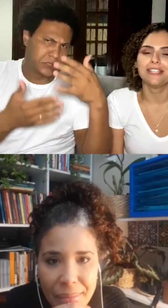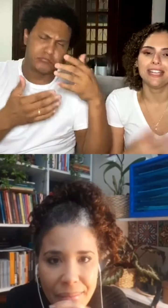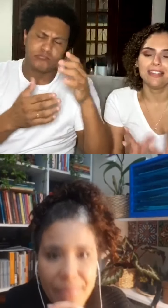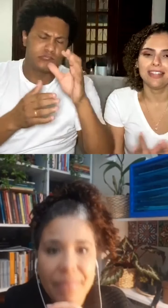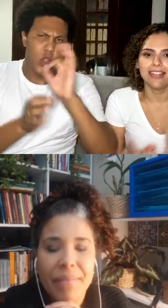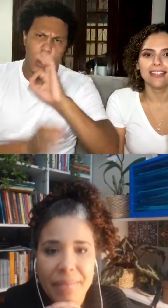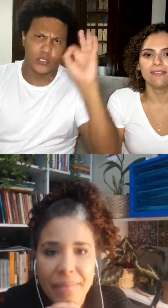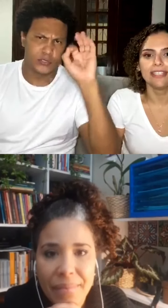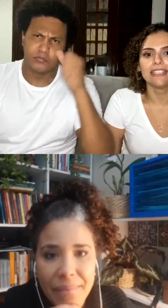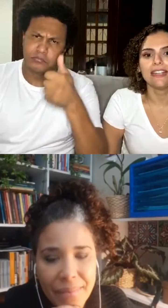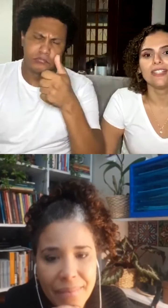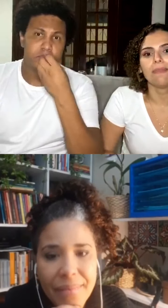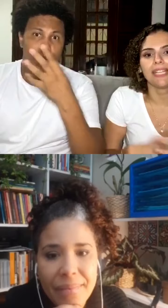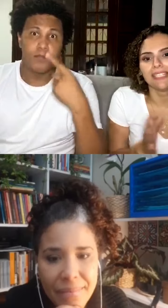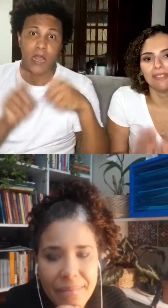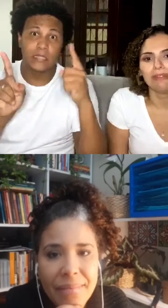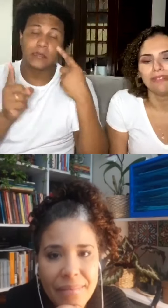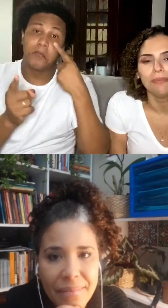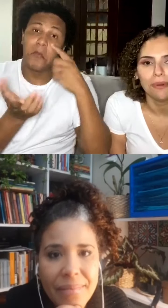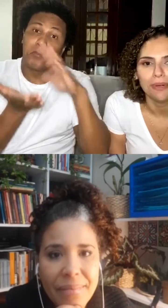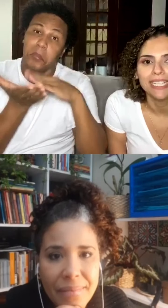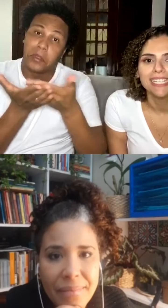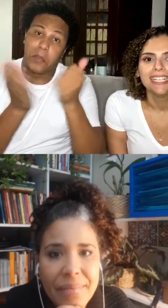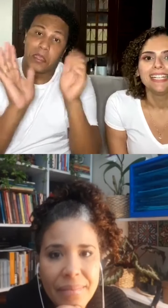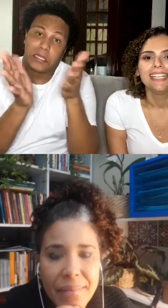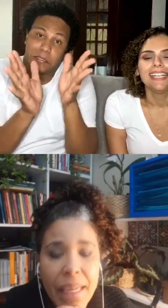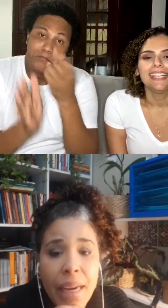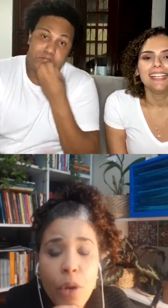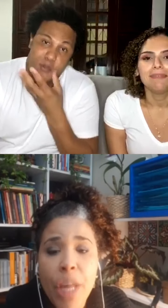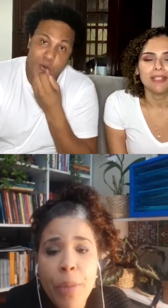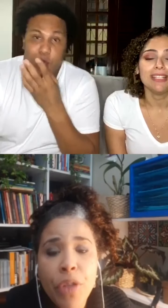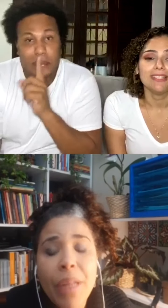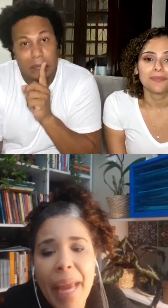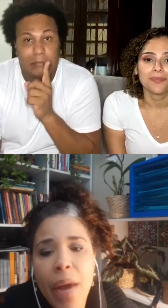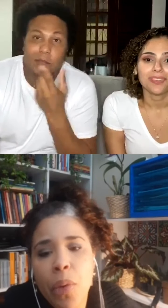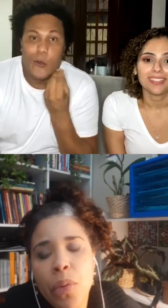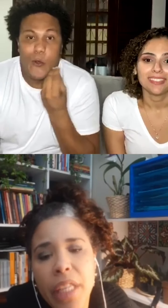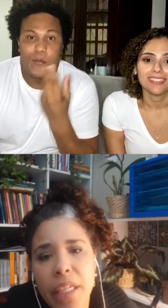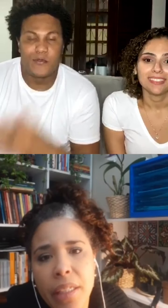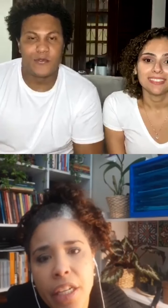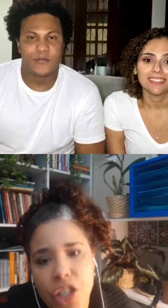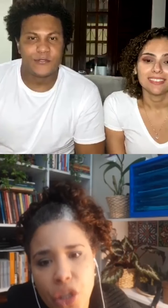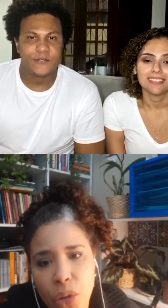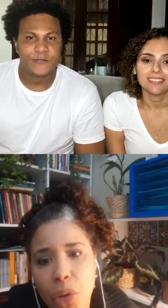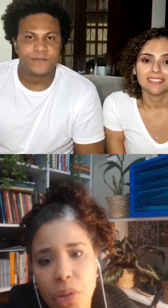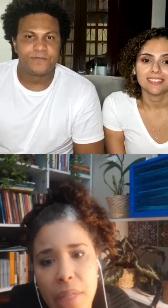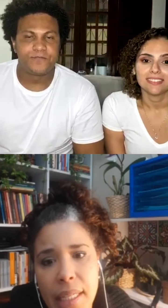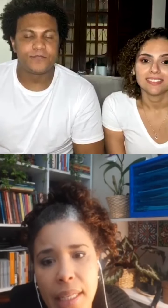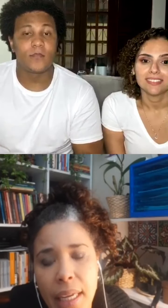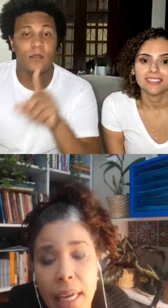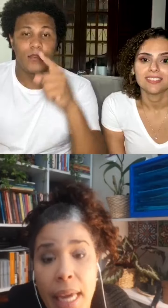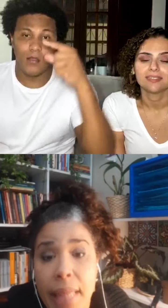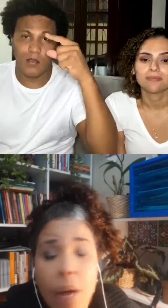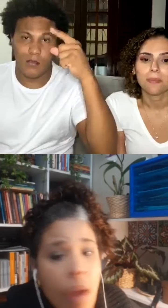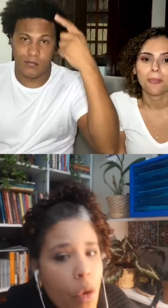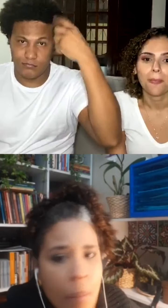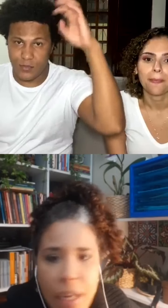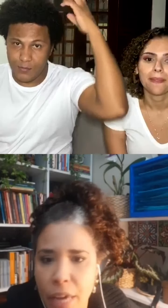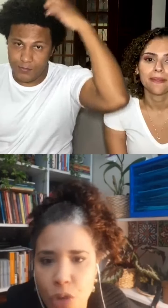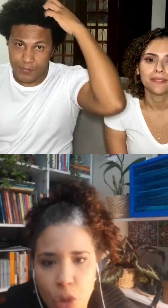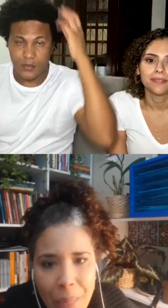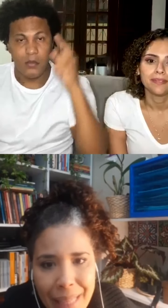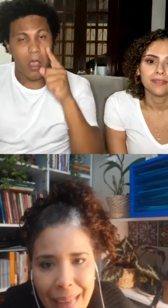tem que entender, ver se a nossa interpretação também foi boa. Gostei muito da pergunta de todos, assim. Não